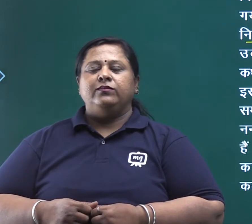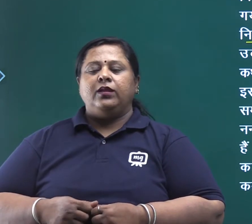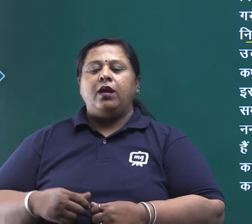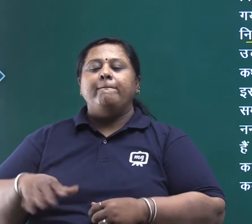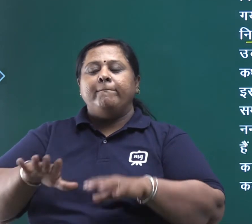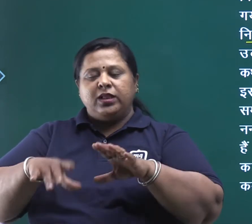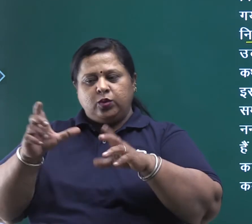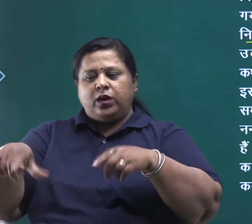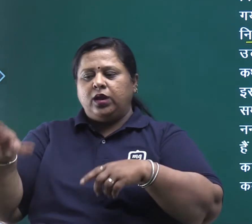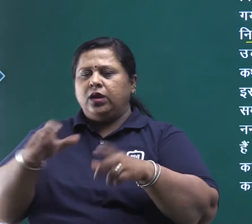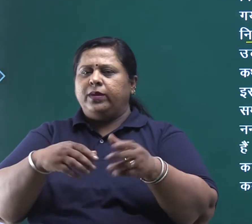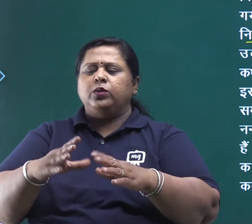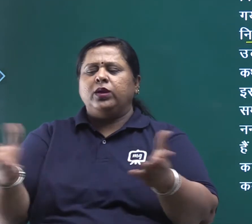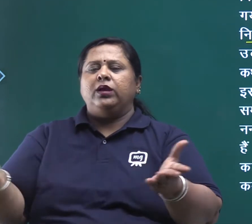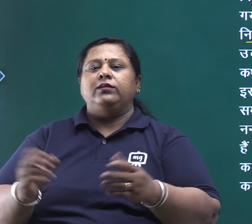पात्रों के